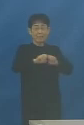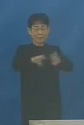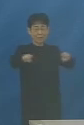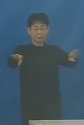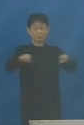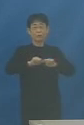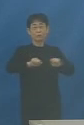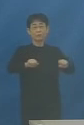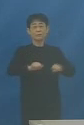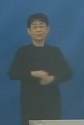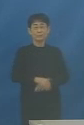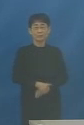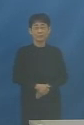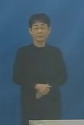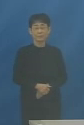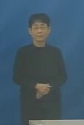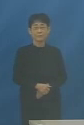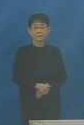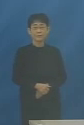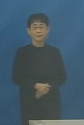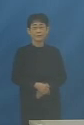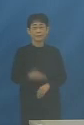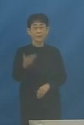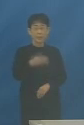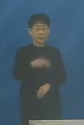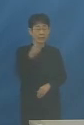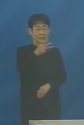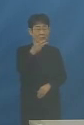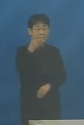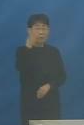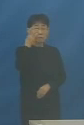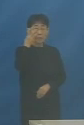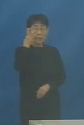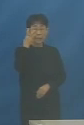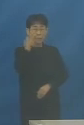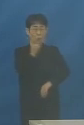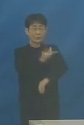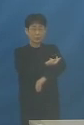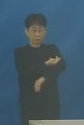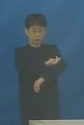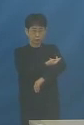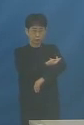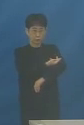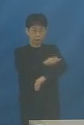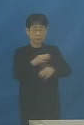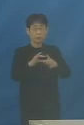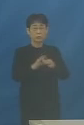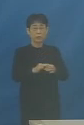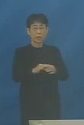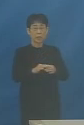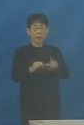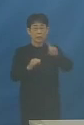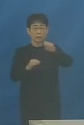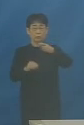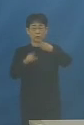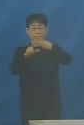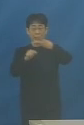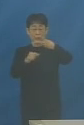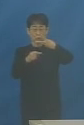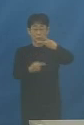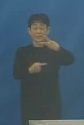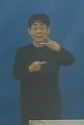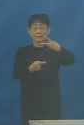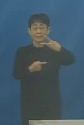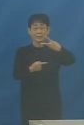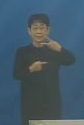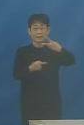ますそれから第3回目の接種でありますが12月1日に開始できるように